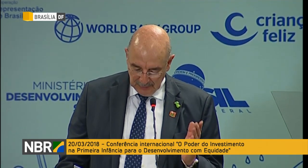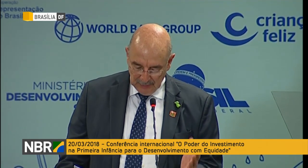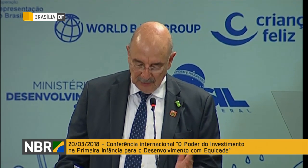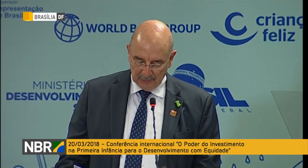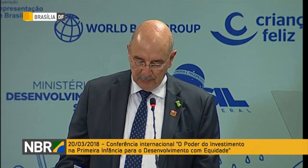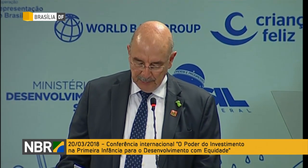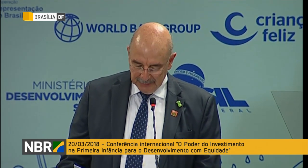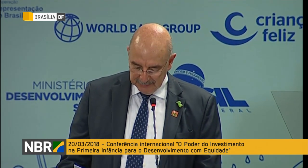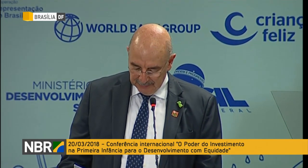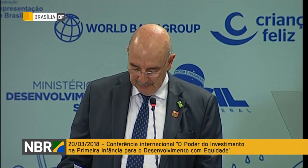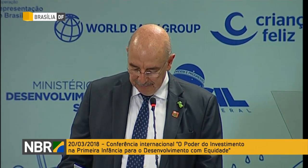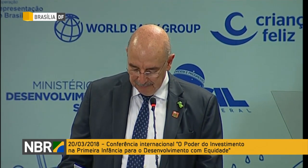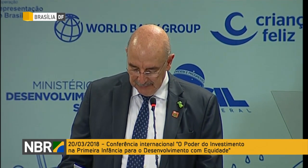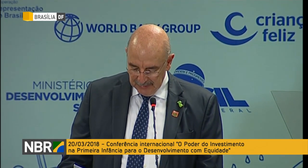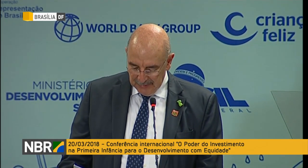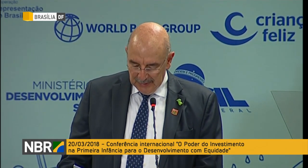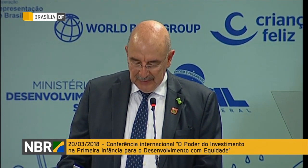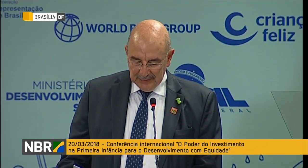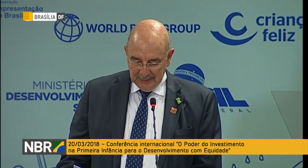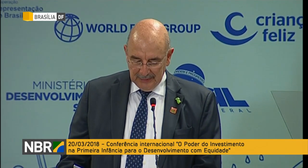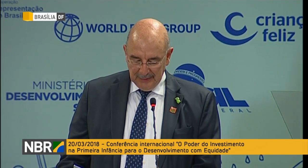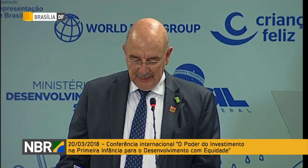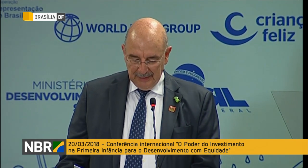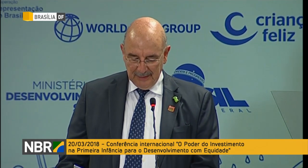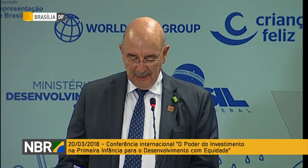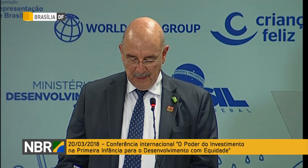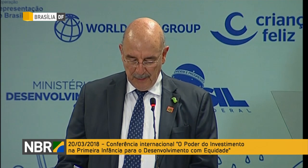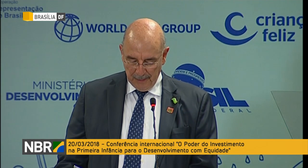Temer, nossa primeira-dama.